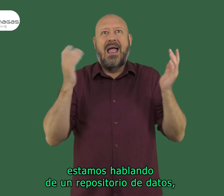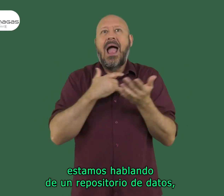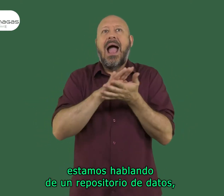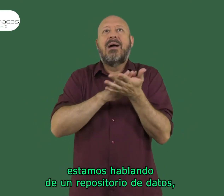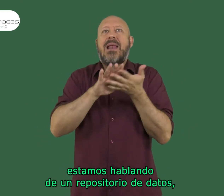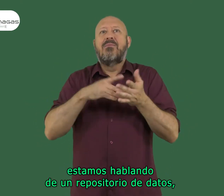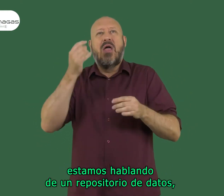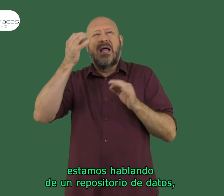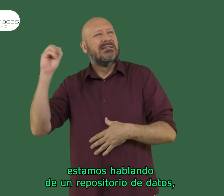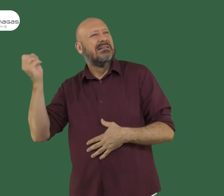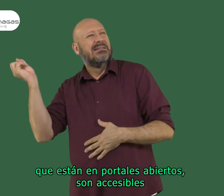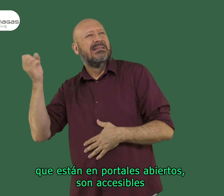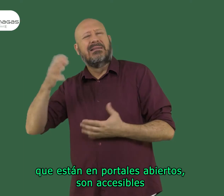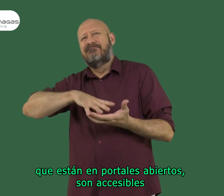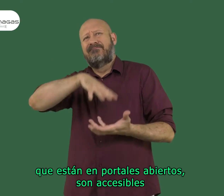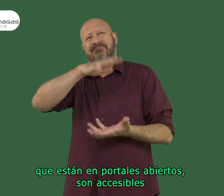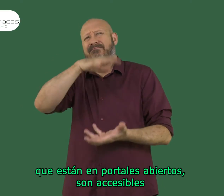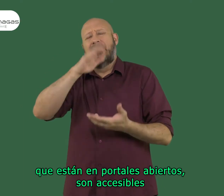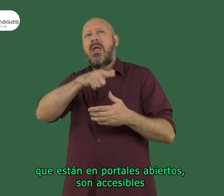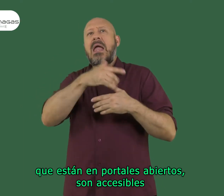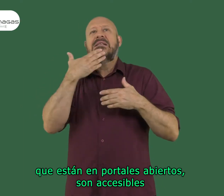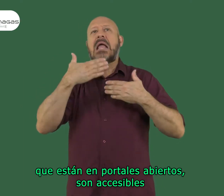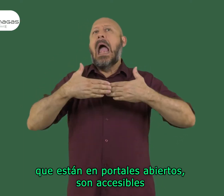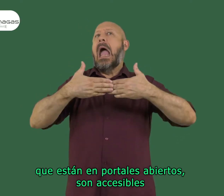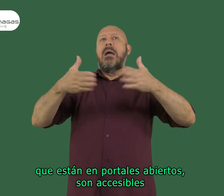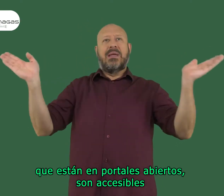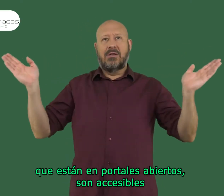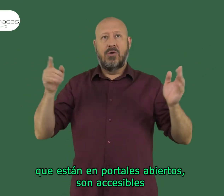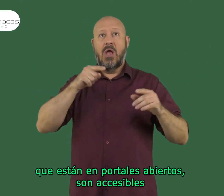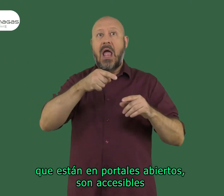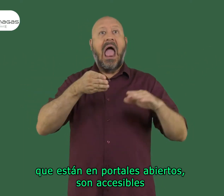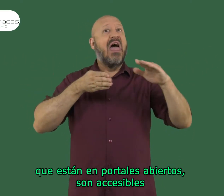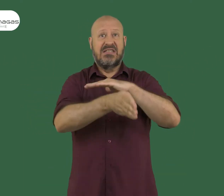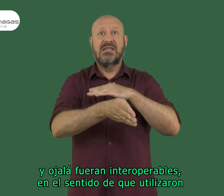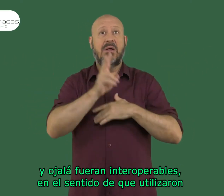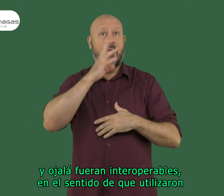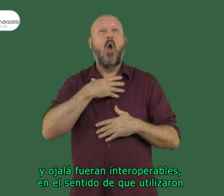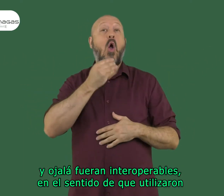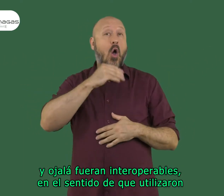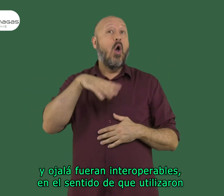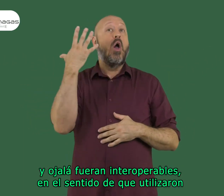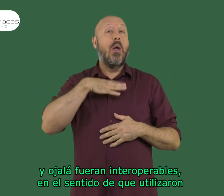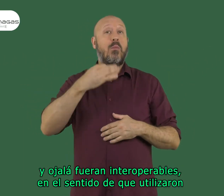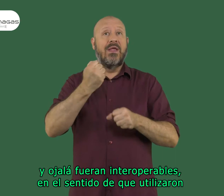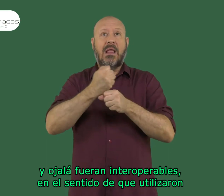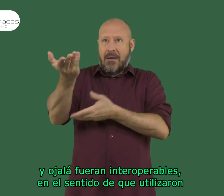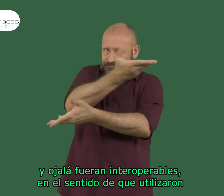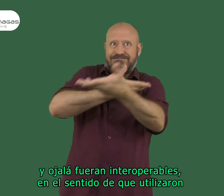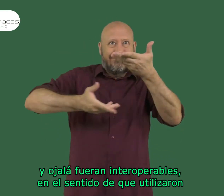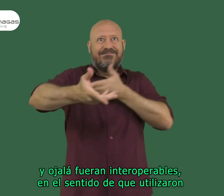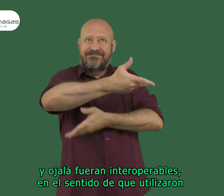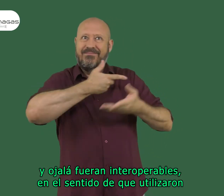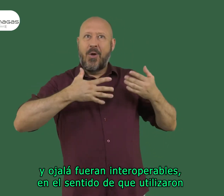de repositorios de datos que están en portales abiertos. Son datos que son accesibles y ojalá fueran interoperables, en el sentido